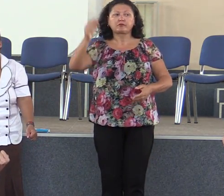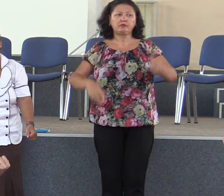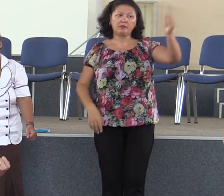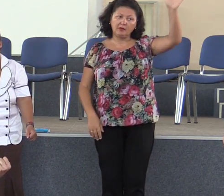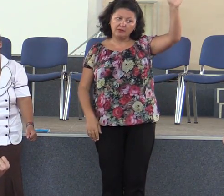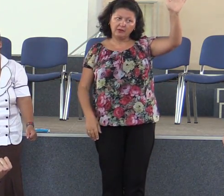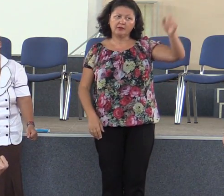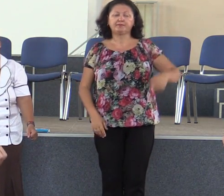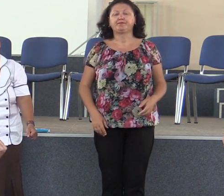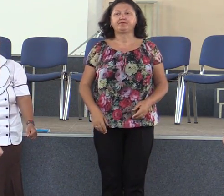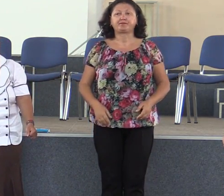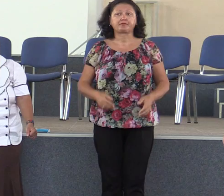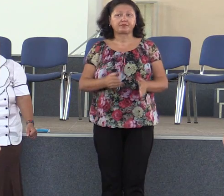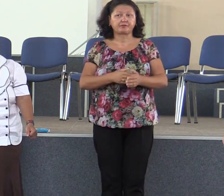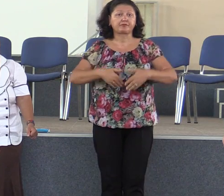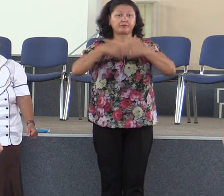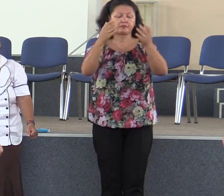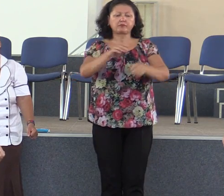Tot.